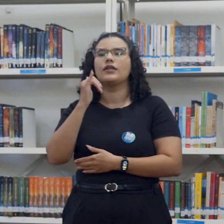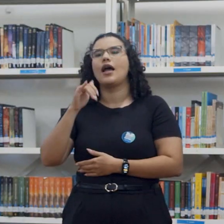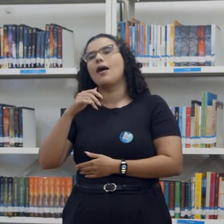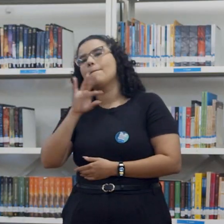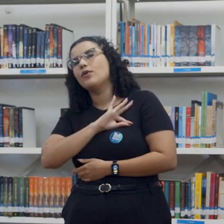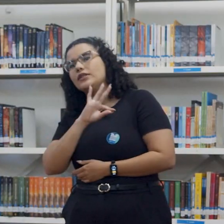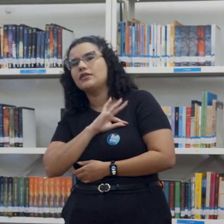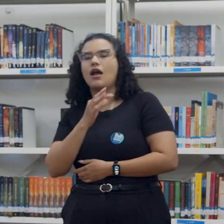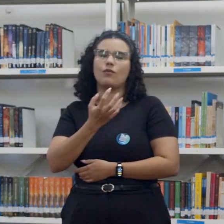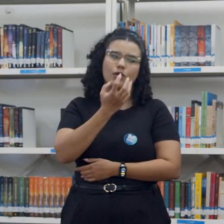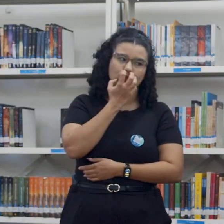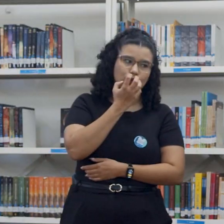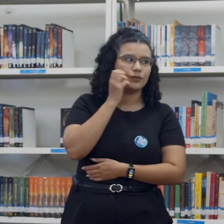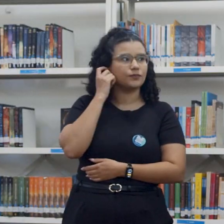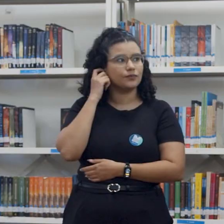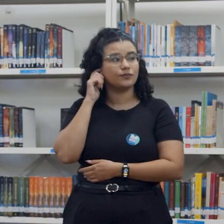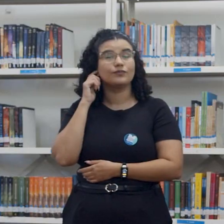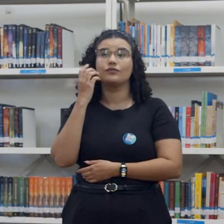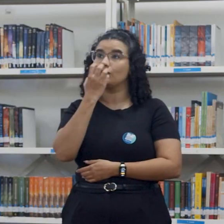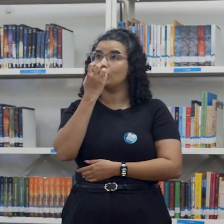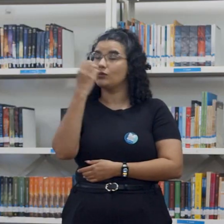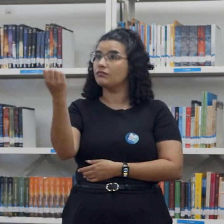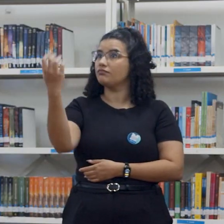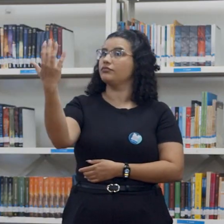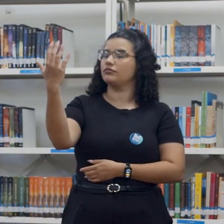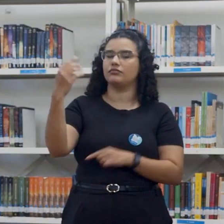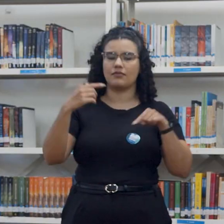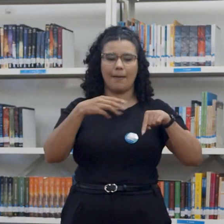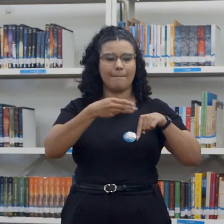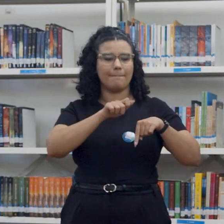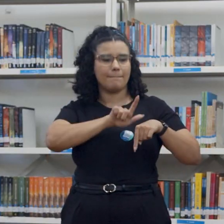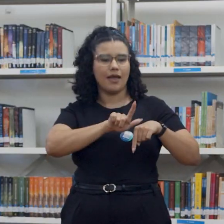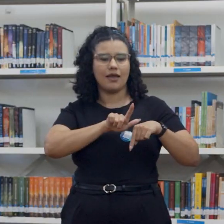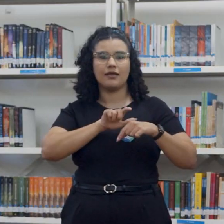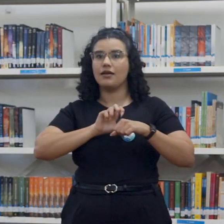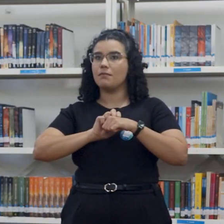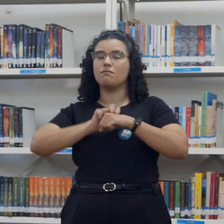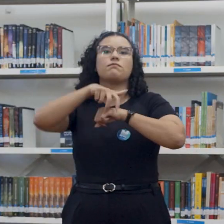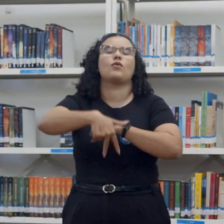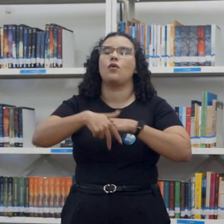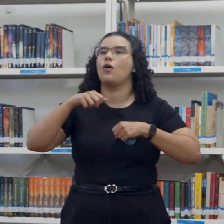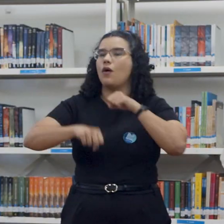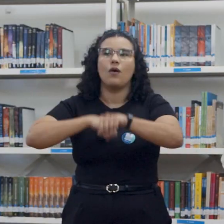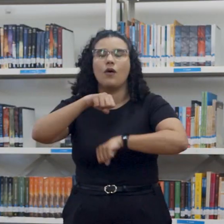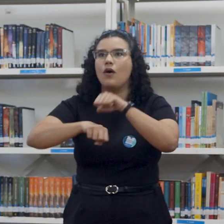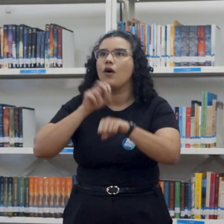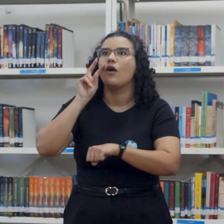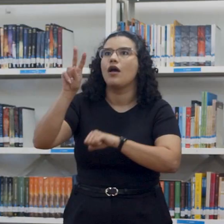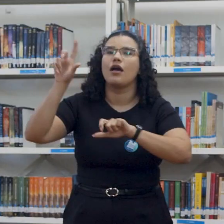cachorro. Assim que o cão apareceu na tela, Meg pulou do seu canto no sofá e correu até a